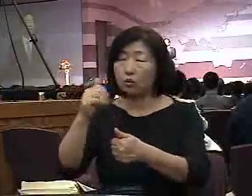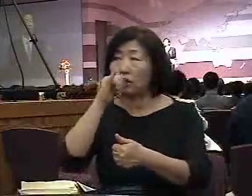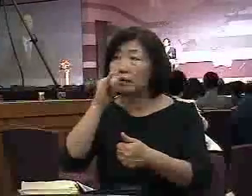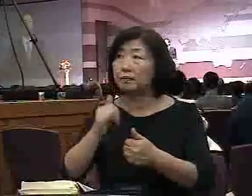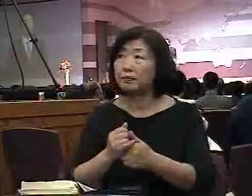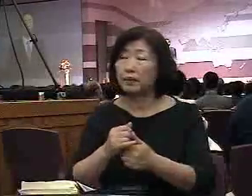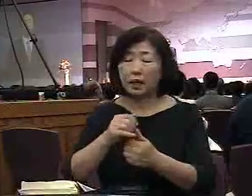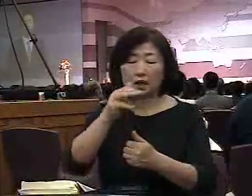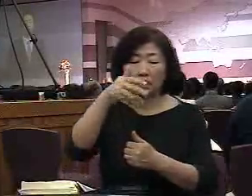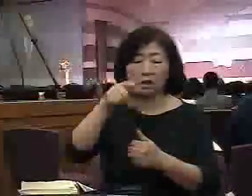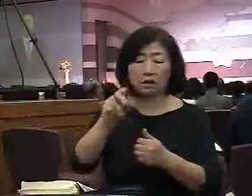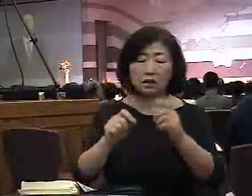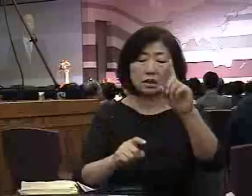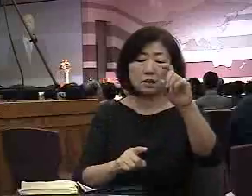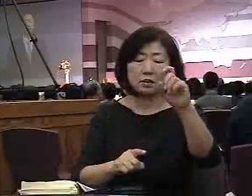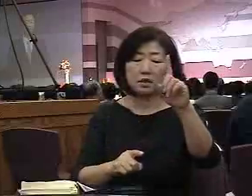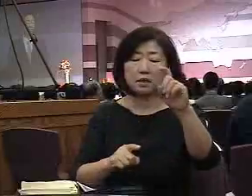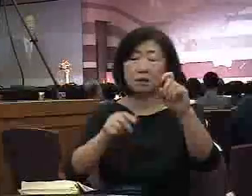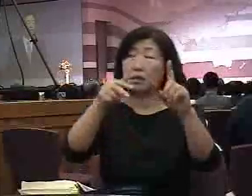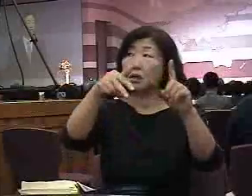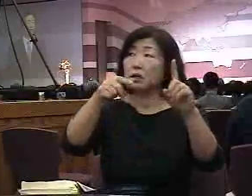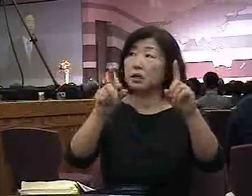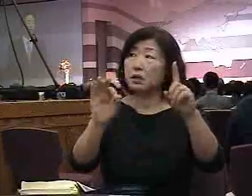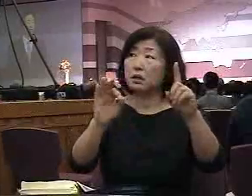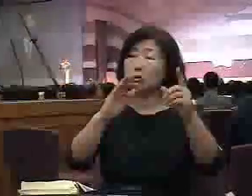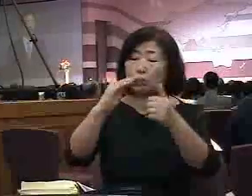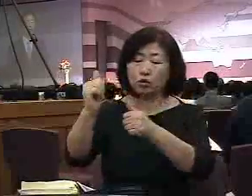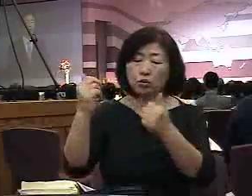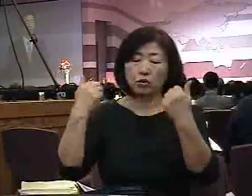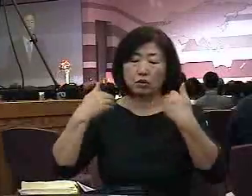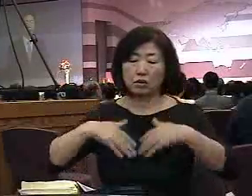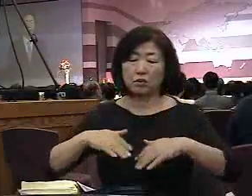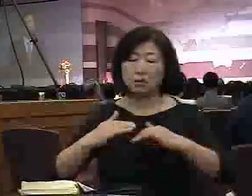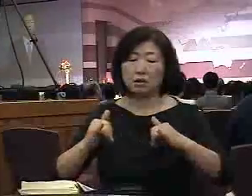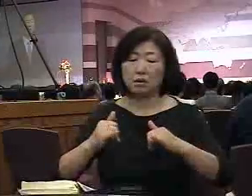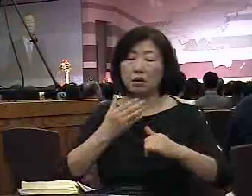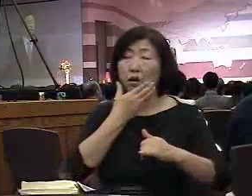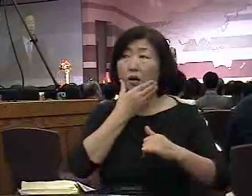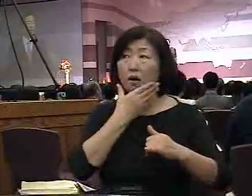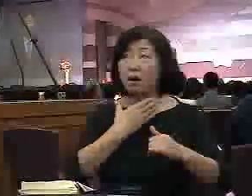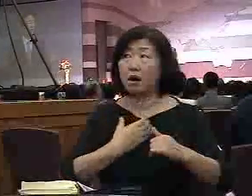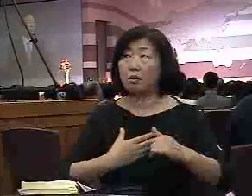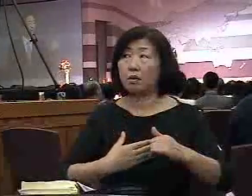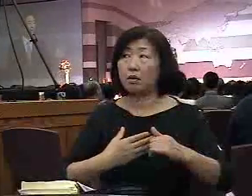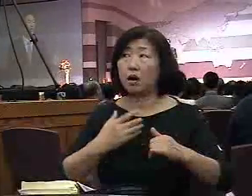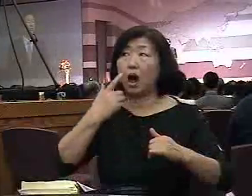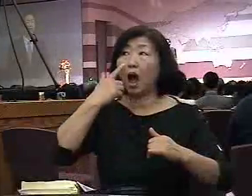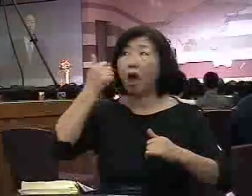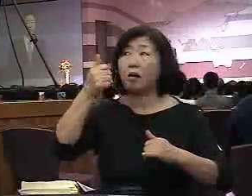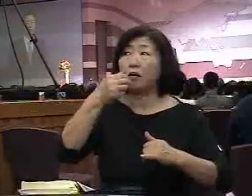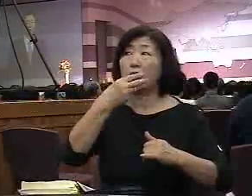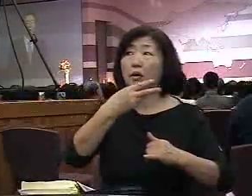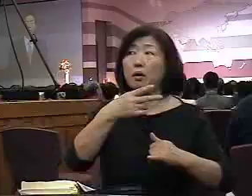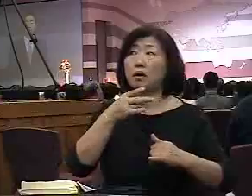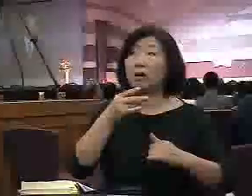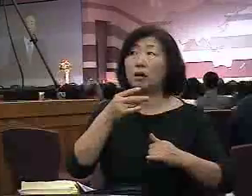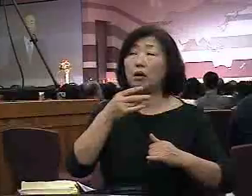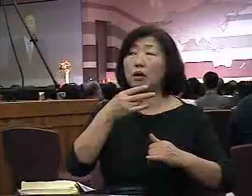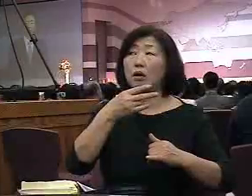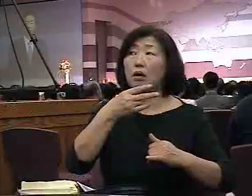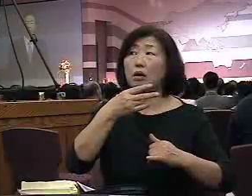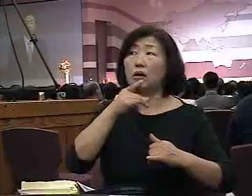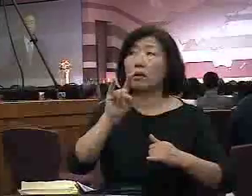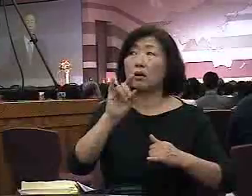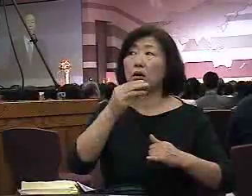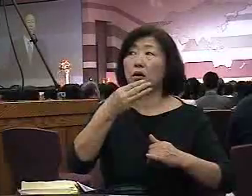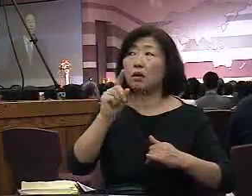창세기 11장을 보면 그 부르심을 받은 사람이 아브라함보다 먼저 그 아버지였던 데라라는 사실을 우리가 알게